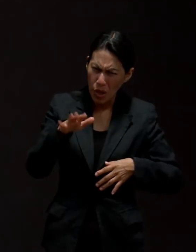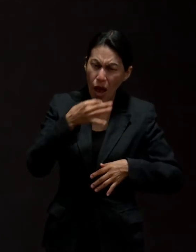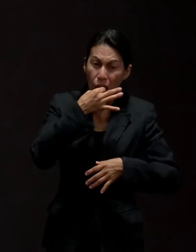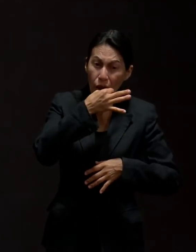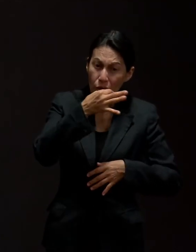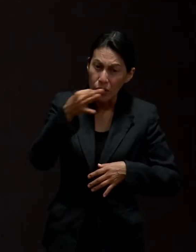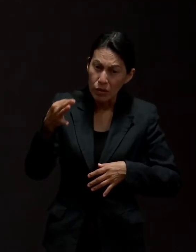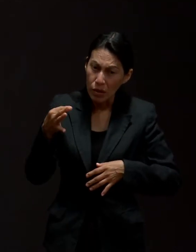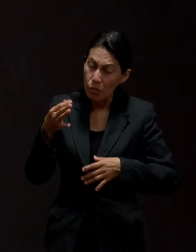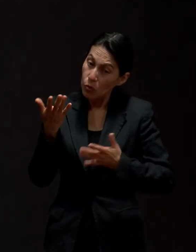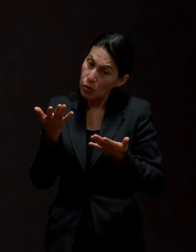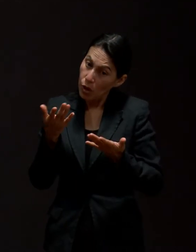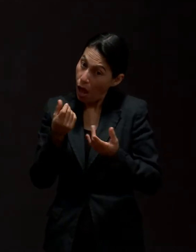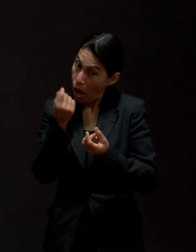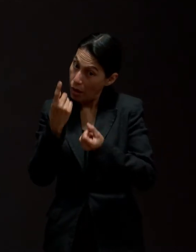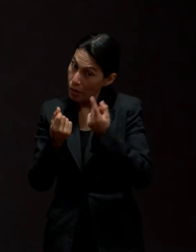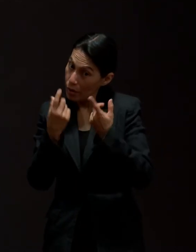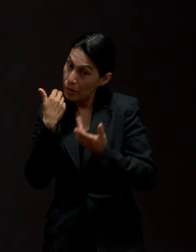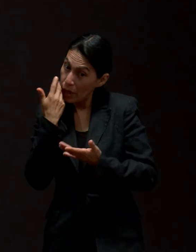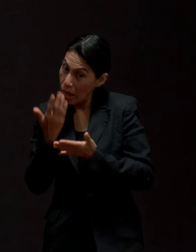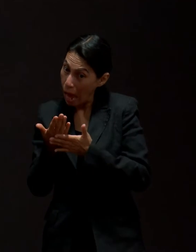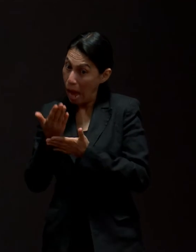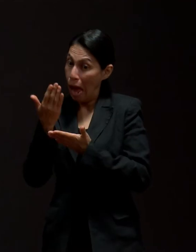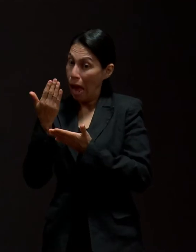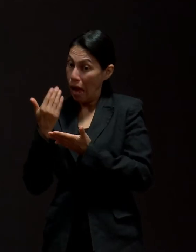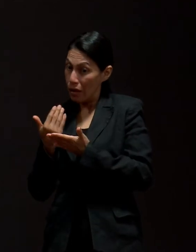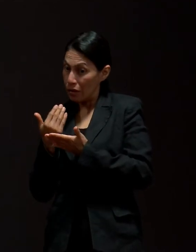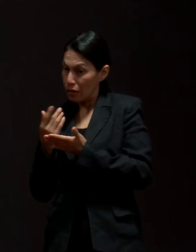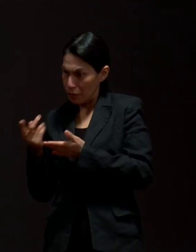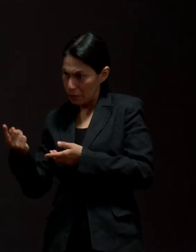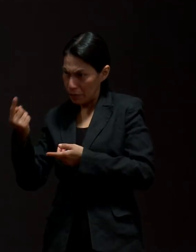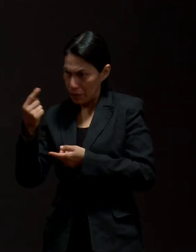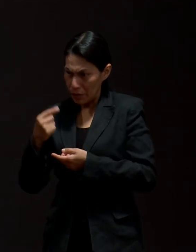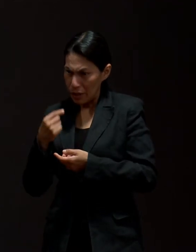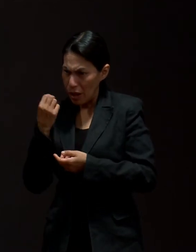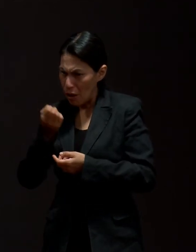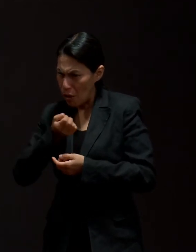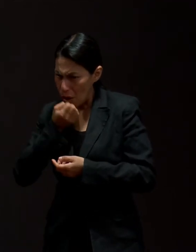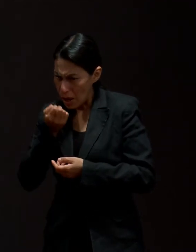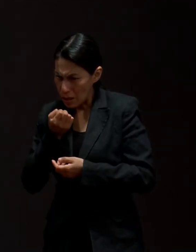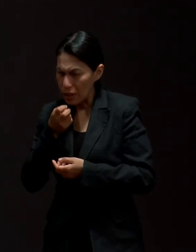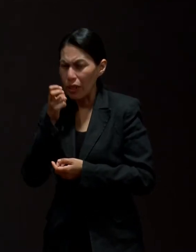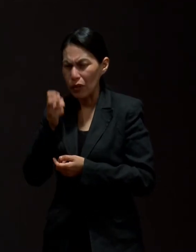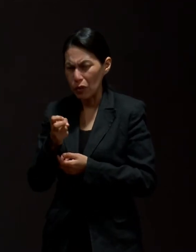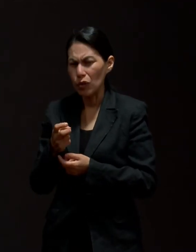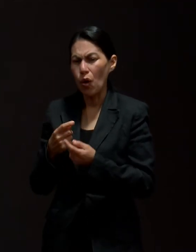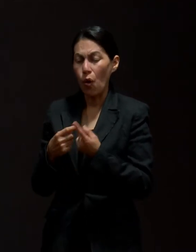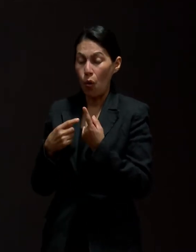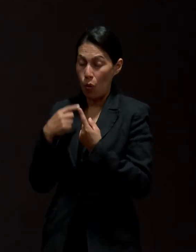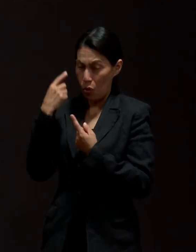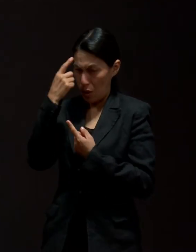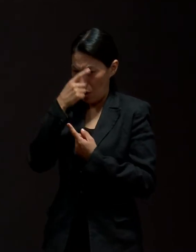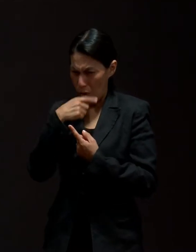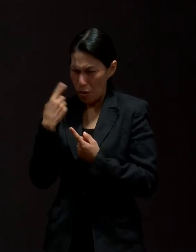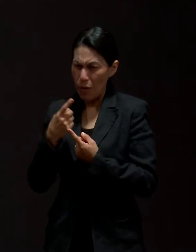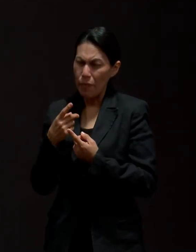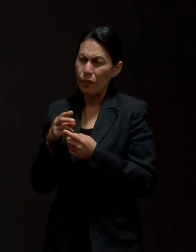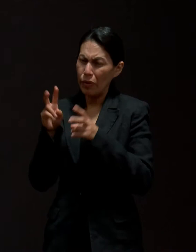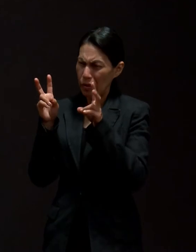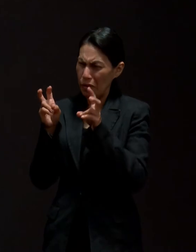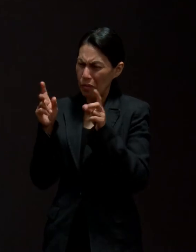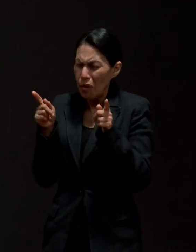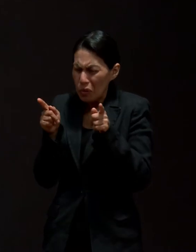un grupo pequeño comenzó a venir y, pues, tomábamos tiempo para hacer una